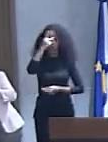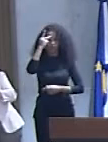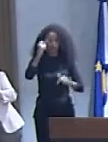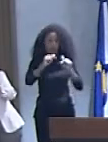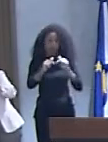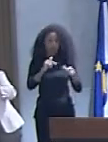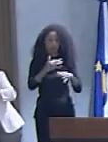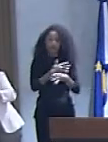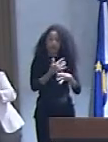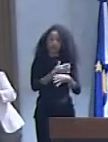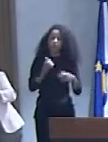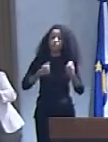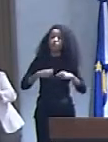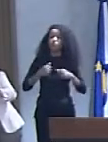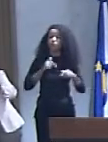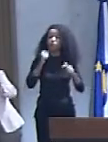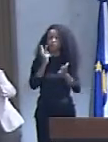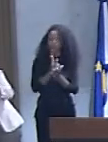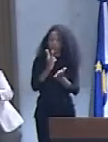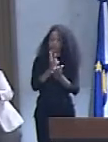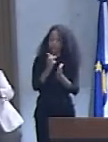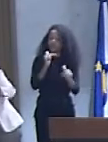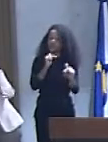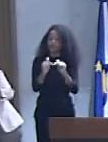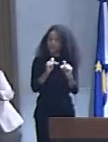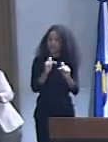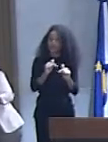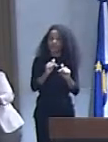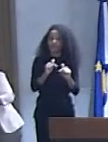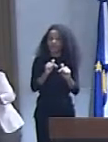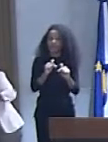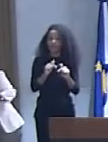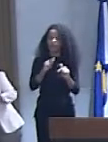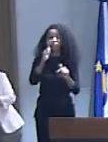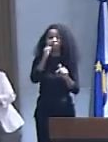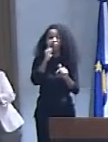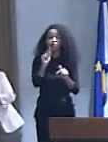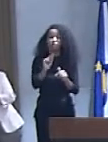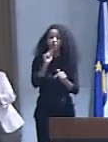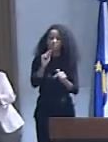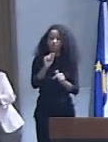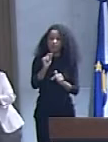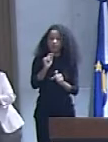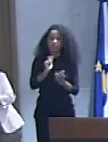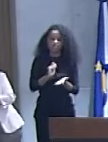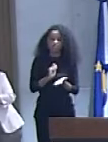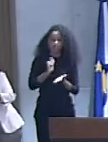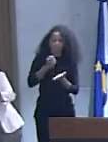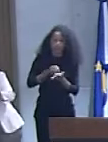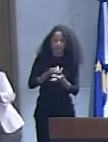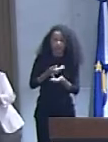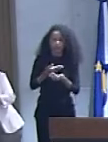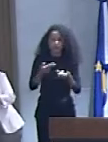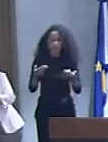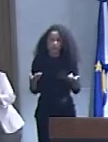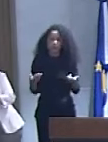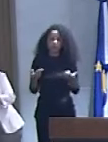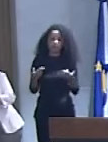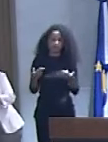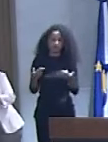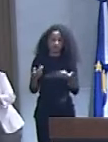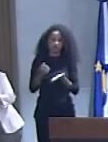ao trabalho, continuar trabalhando para ter condições de honrar os compromissos das suas